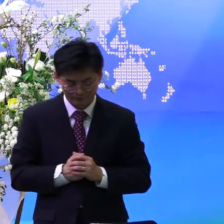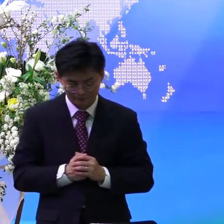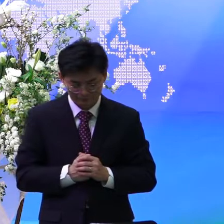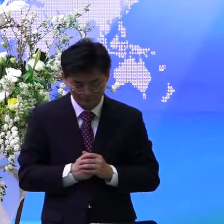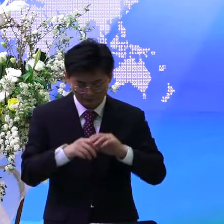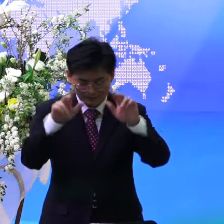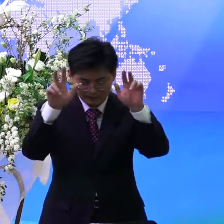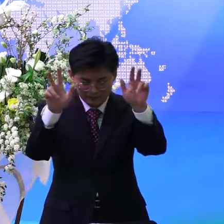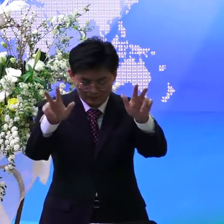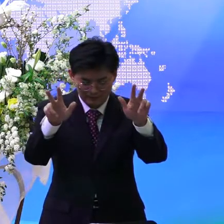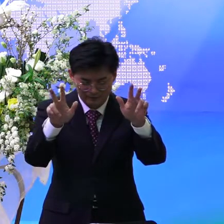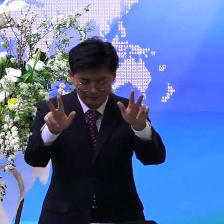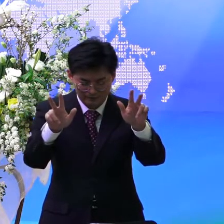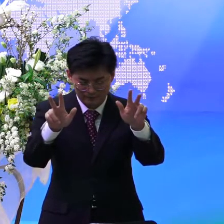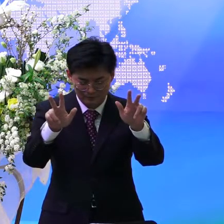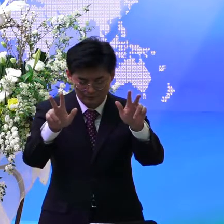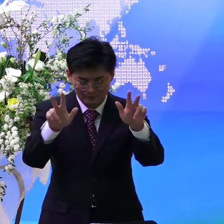이제는